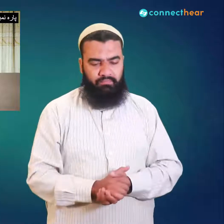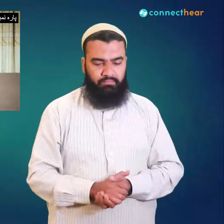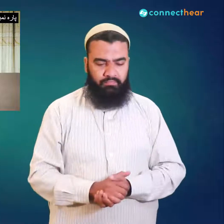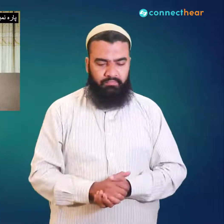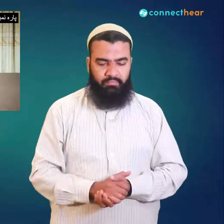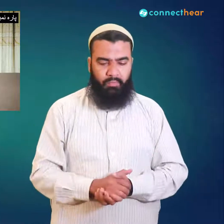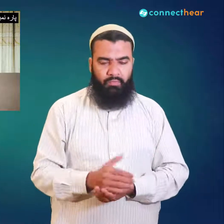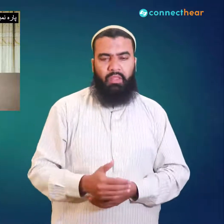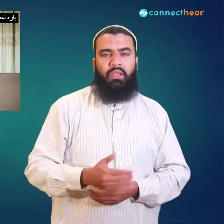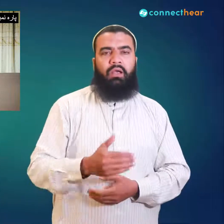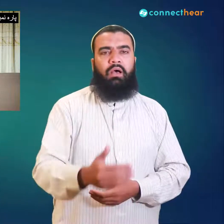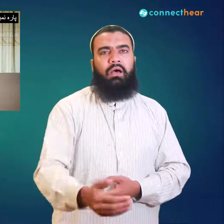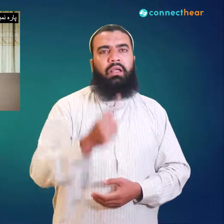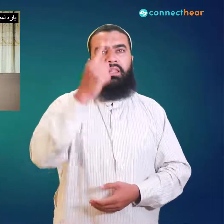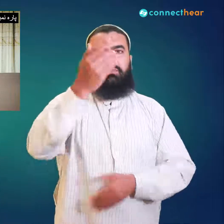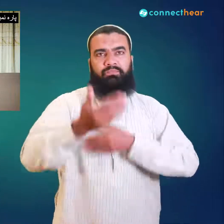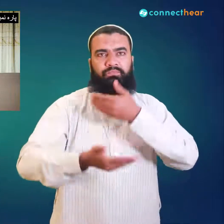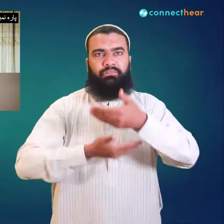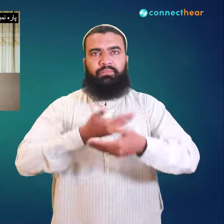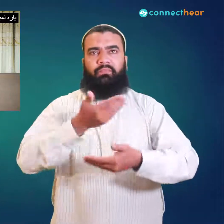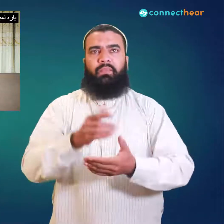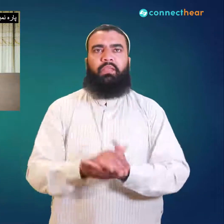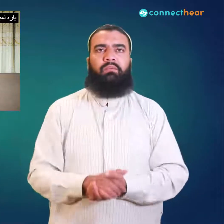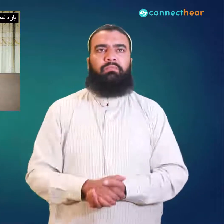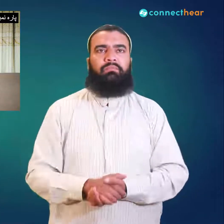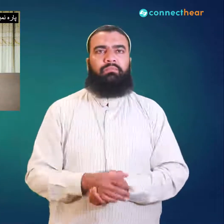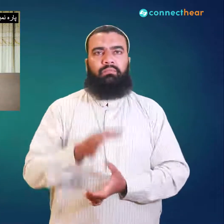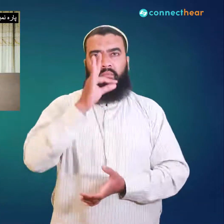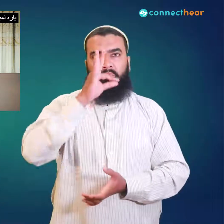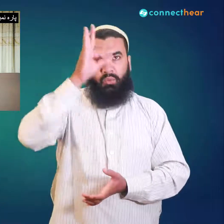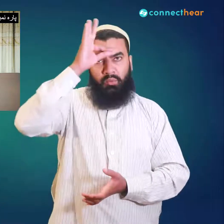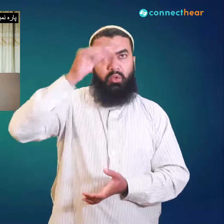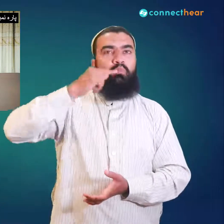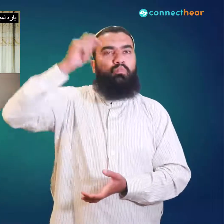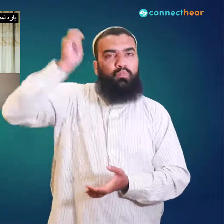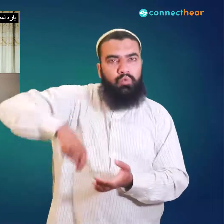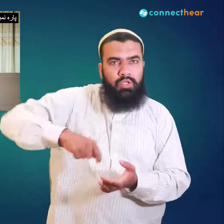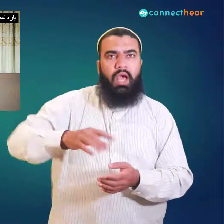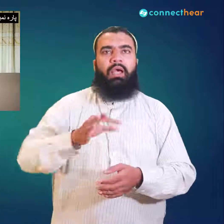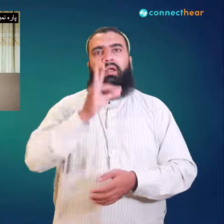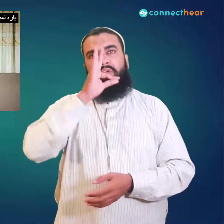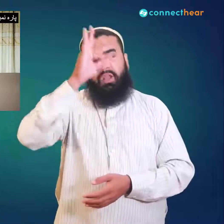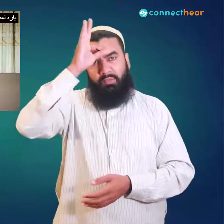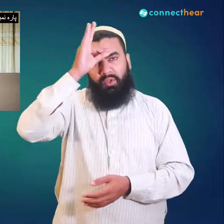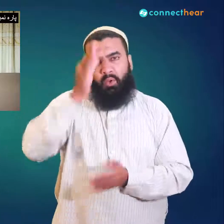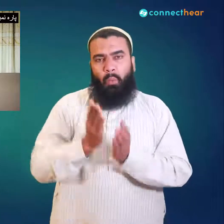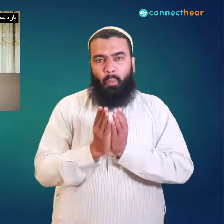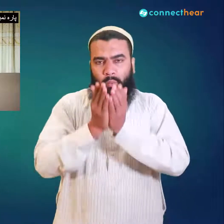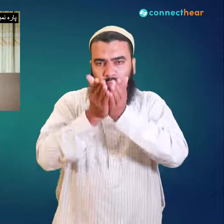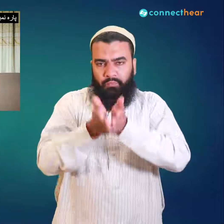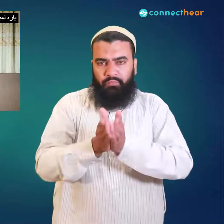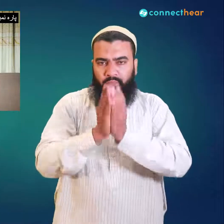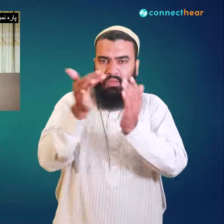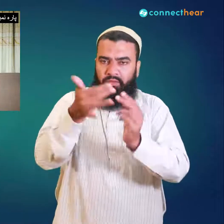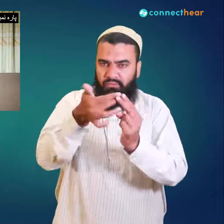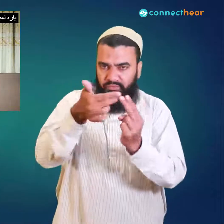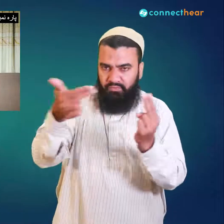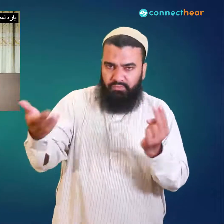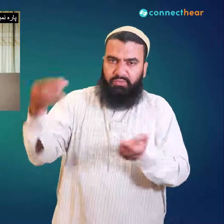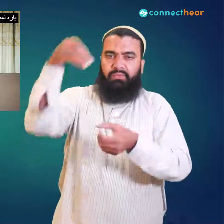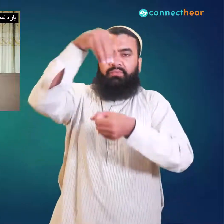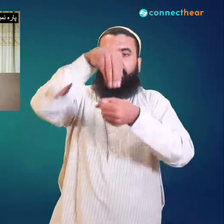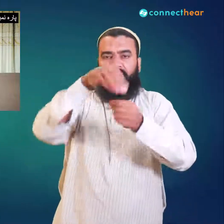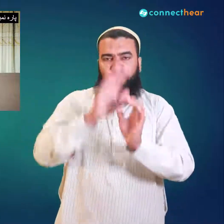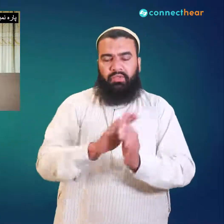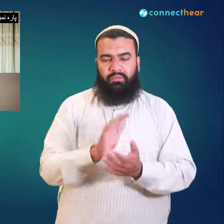رکوع نمبر 13 میں نوح علیہ السلام اور موسیٰ علیہ السلام کی قوموں کا تذکرہ ہے۔ رکوع 14